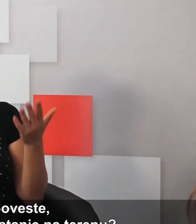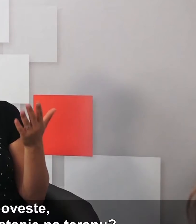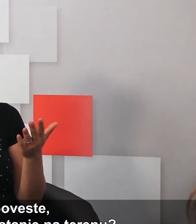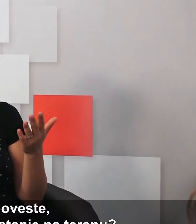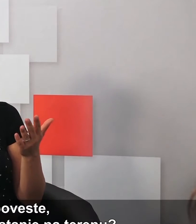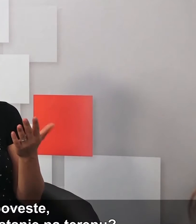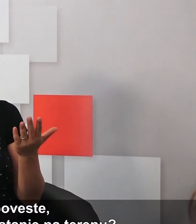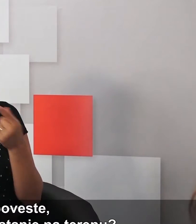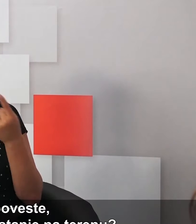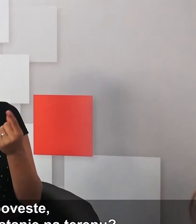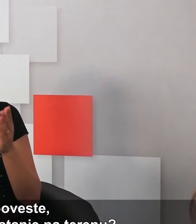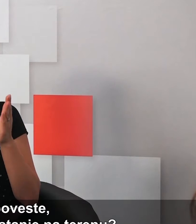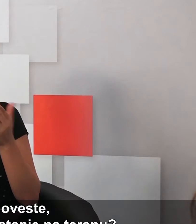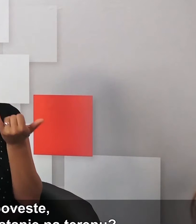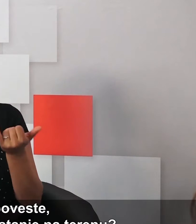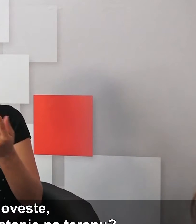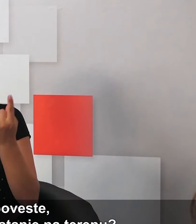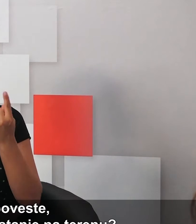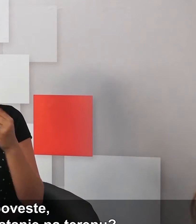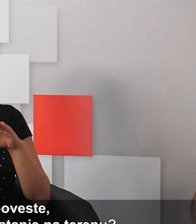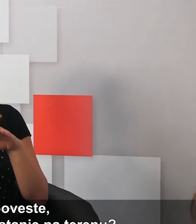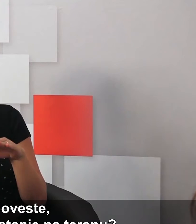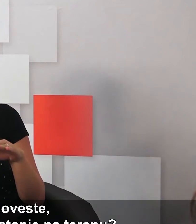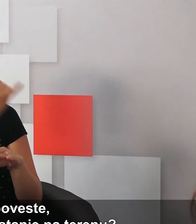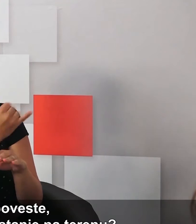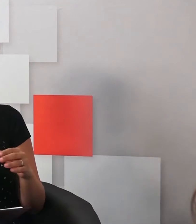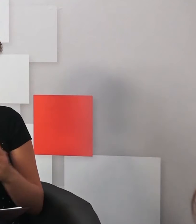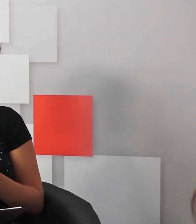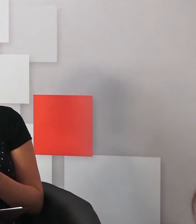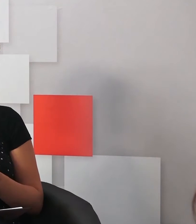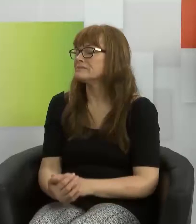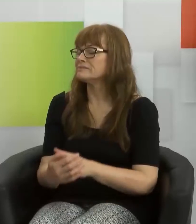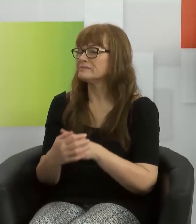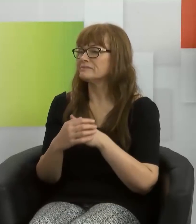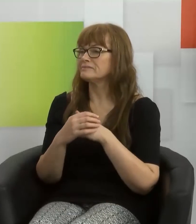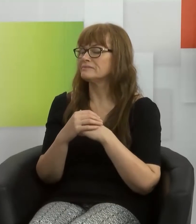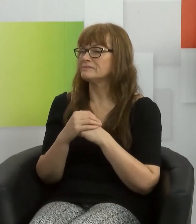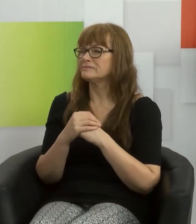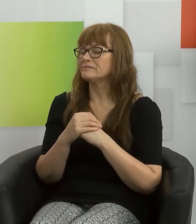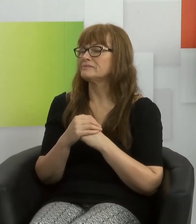Kako še, kaj je trenutno stanje na terenu?